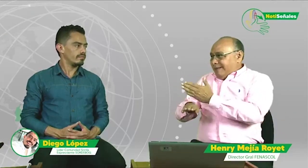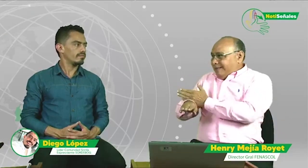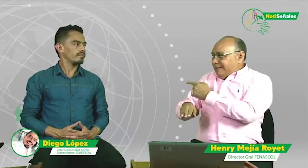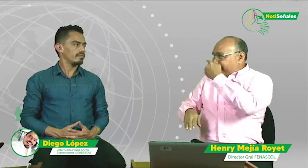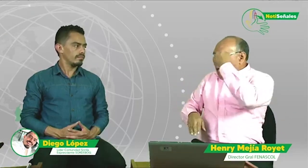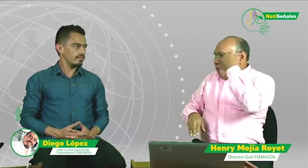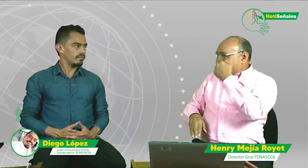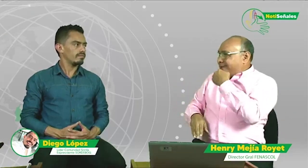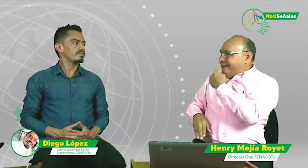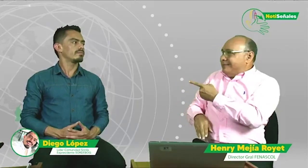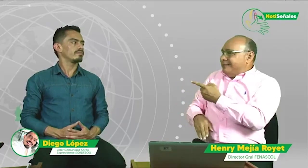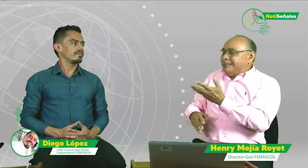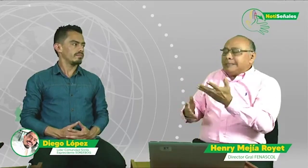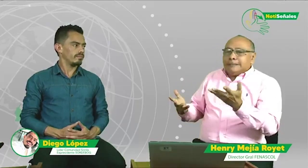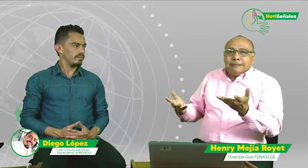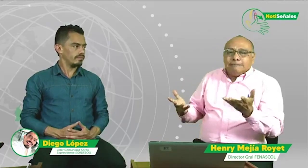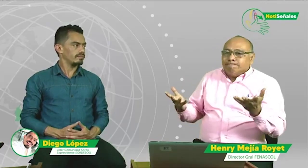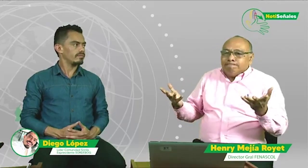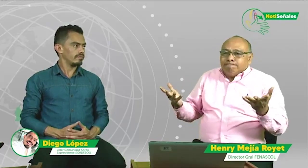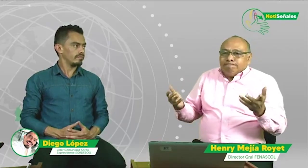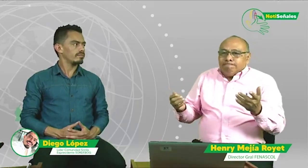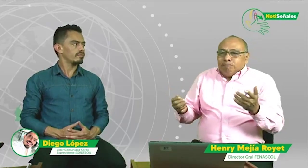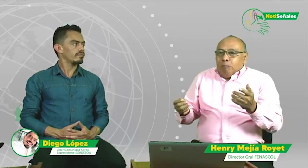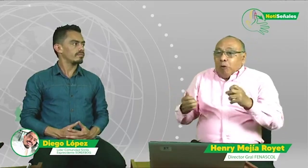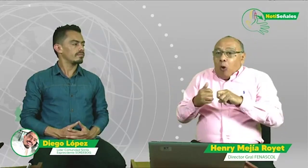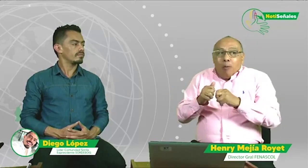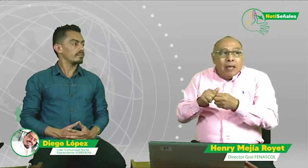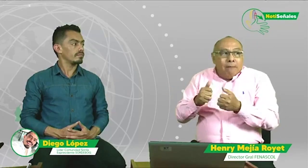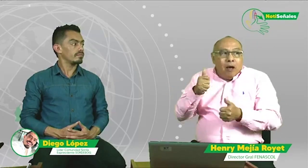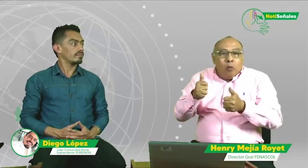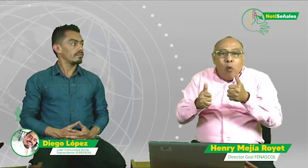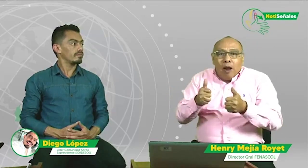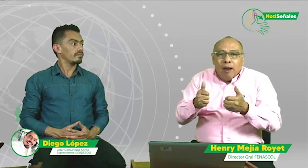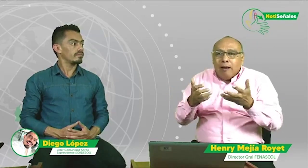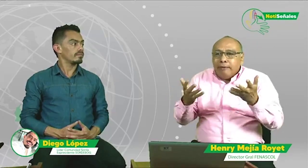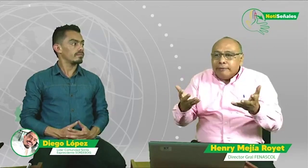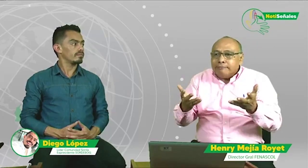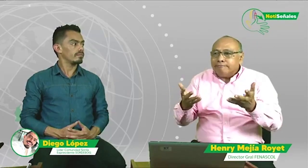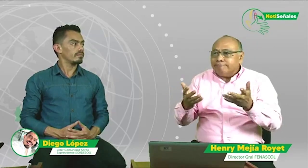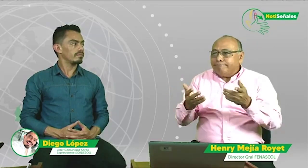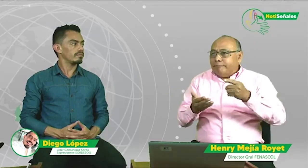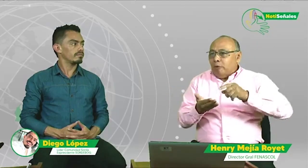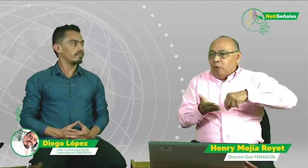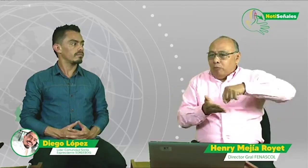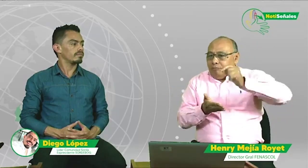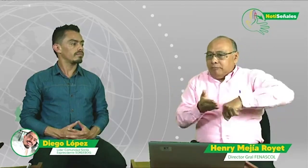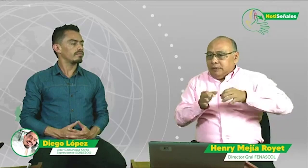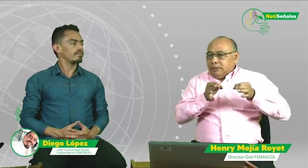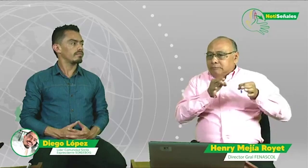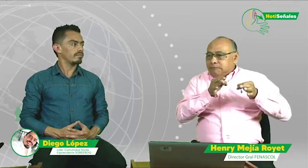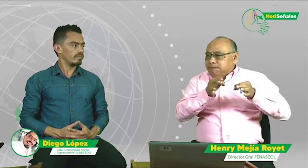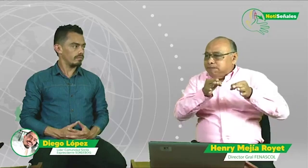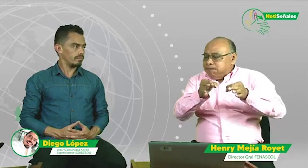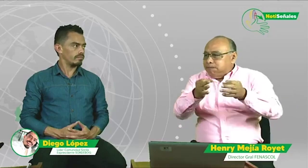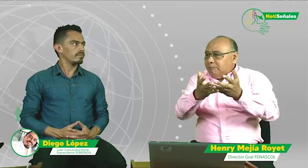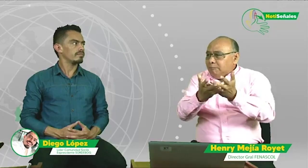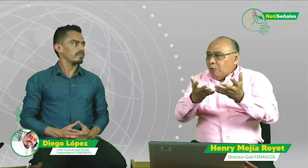presentado todavía barreras en la accesibilidad a la educación, en el acceso a la educación de las personas sordas, como Paula muy bien lo estaba